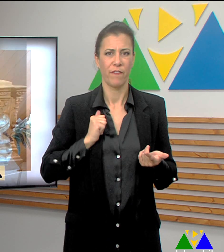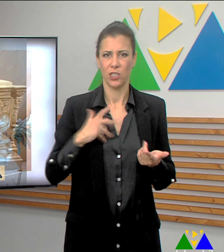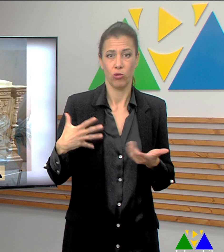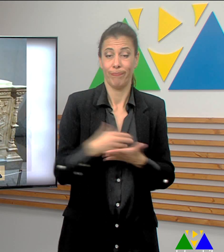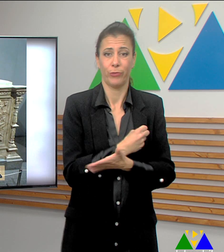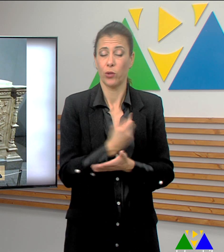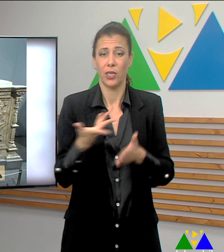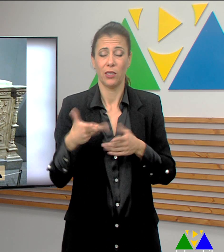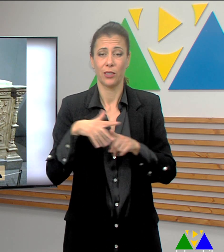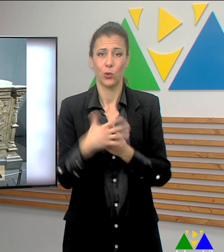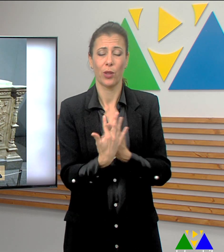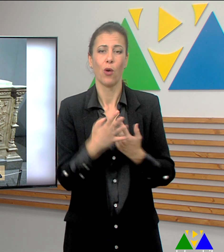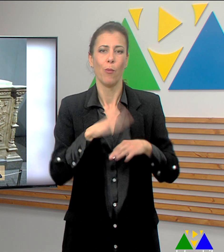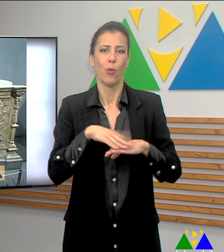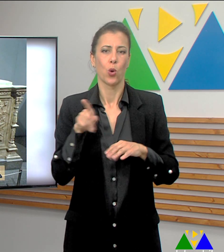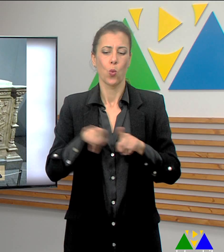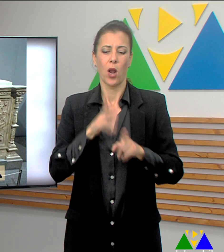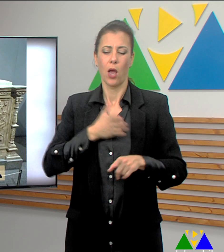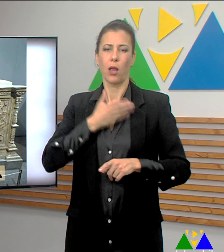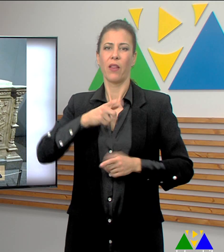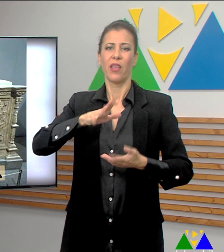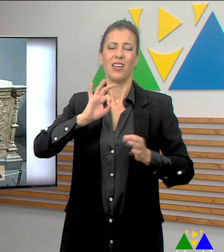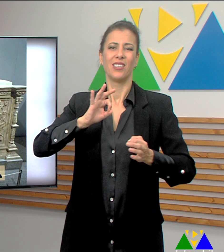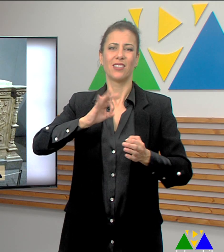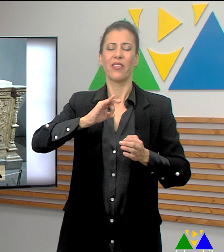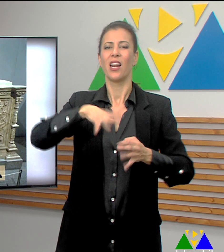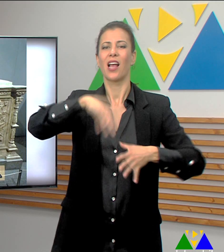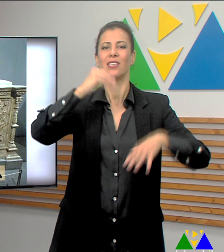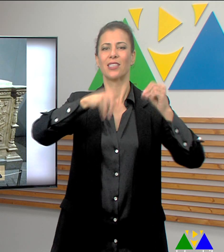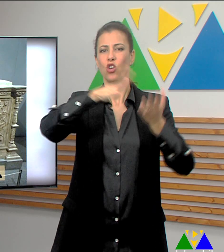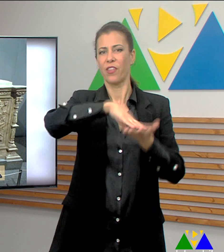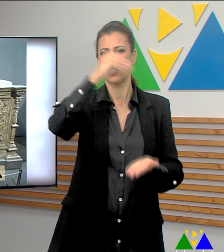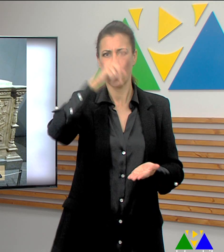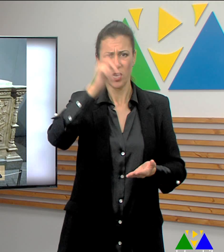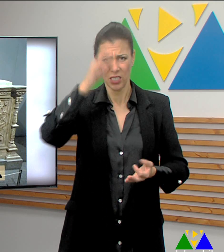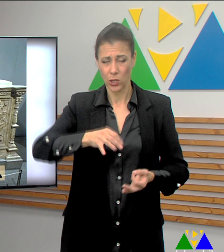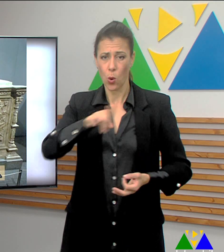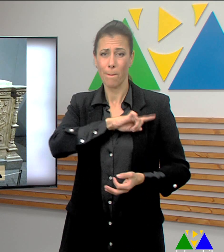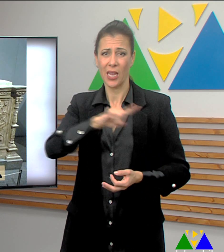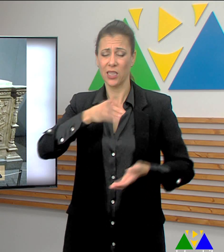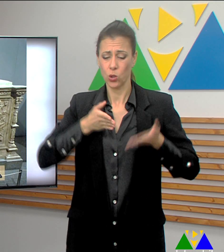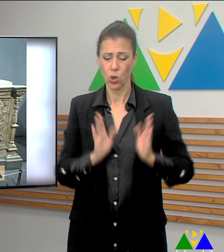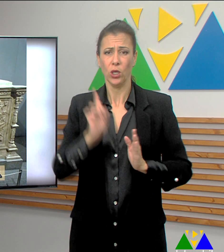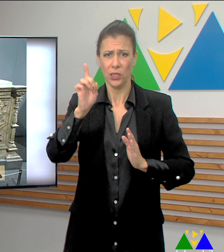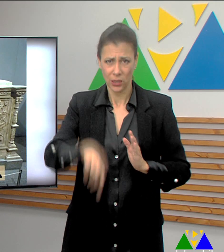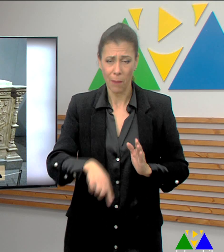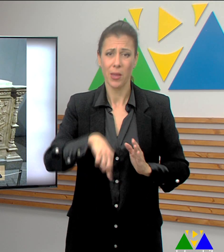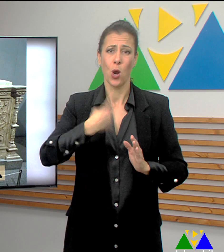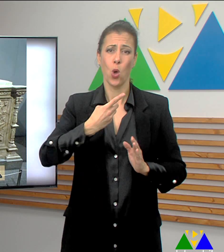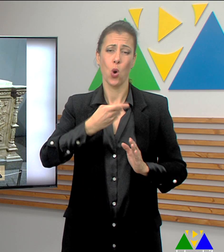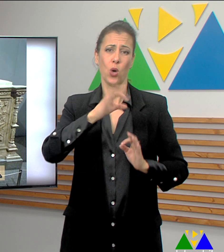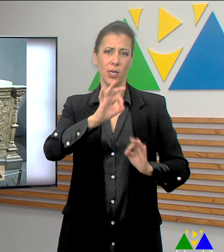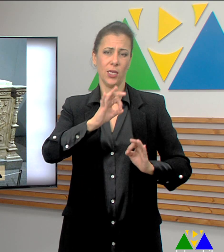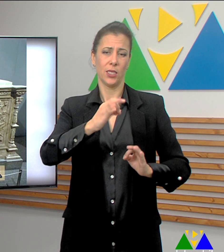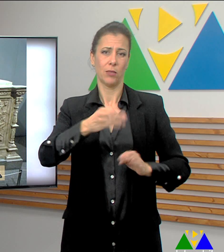coyuntura. Era el alcaide del castillo de Salobreña, e indudablemente el jefe militar, y su hijo también fueron alcaide del castillo de